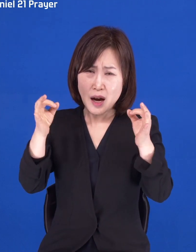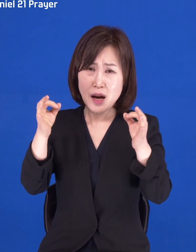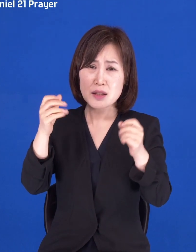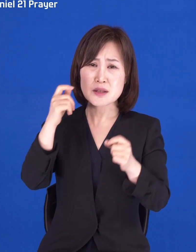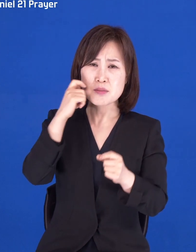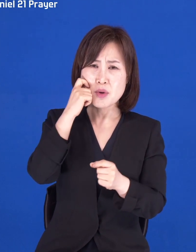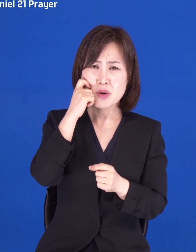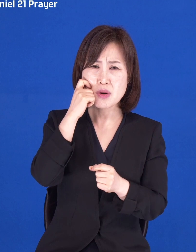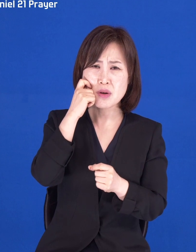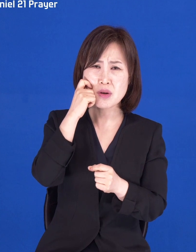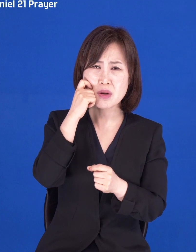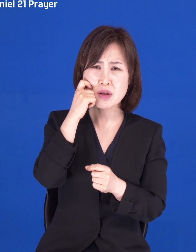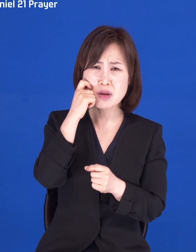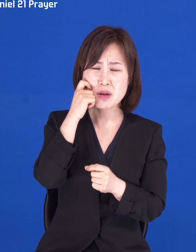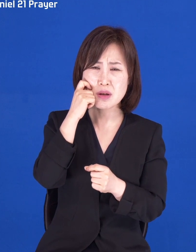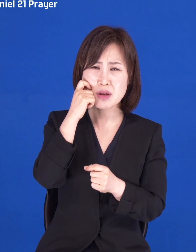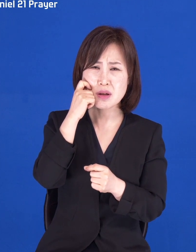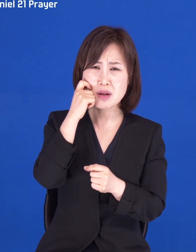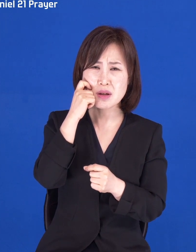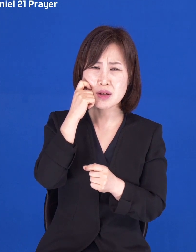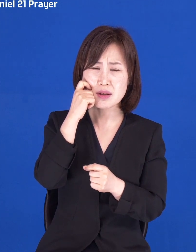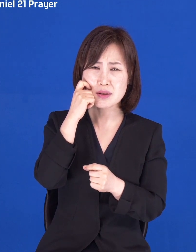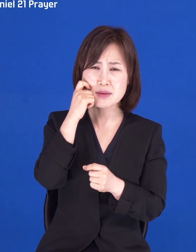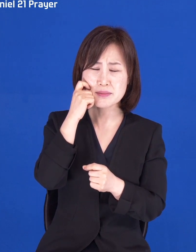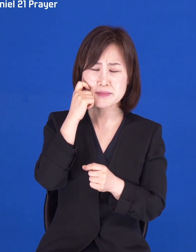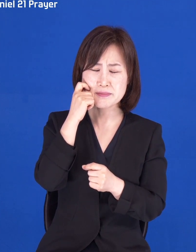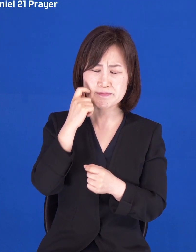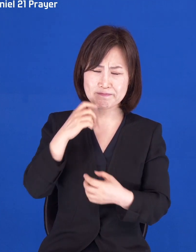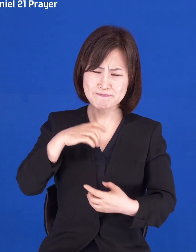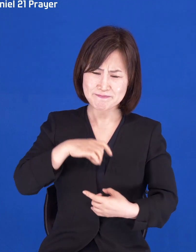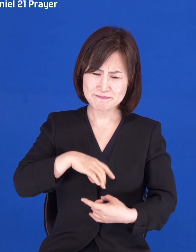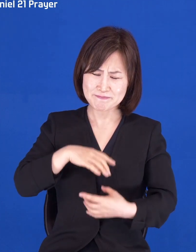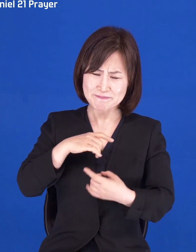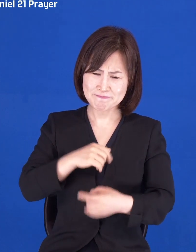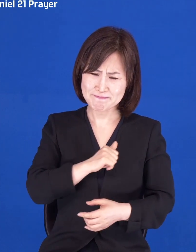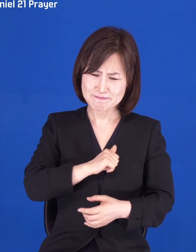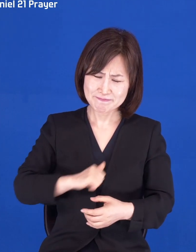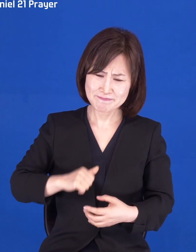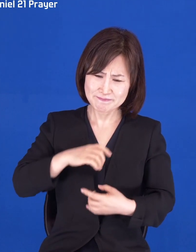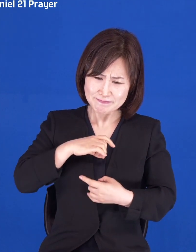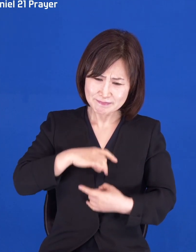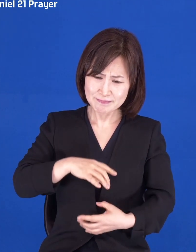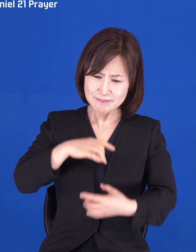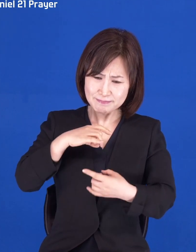땅도 아니었습니다. 그래서 마음속으로